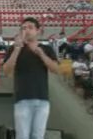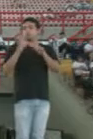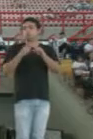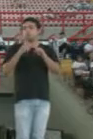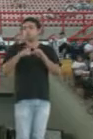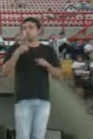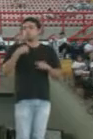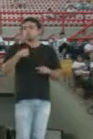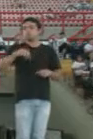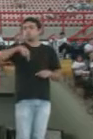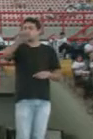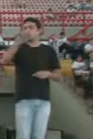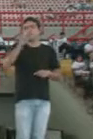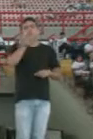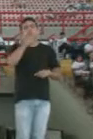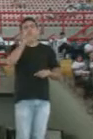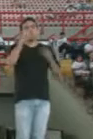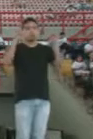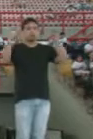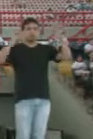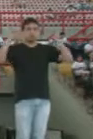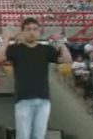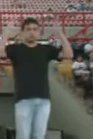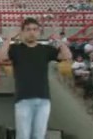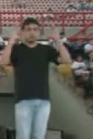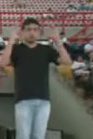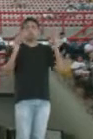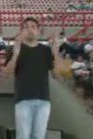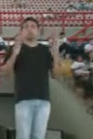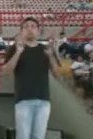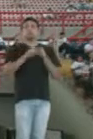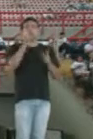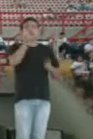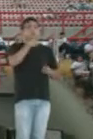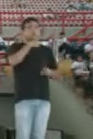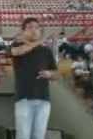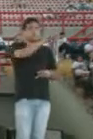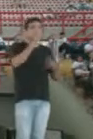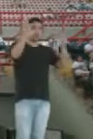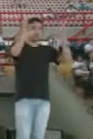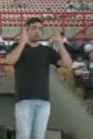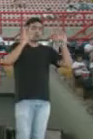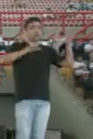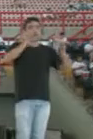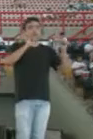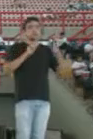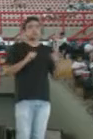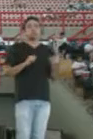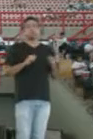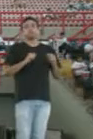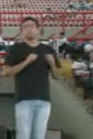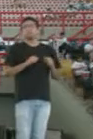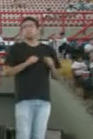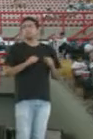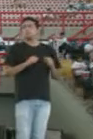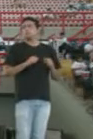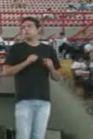Lá vai o pai com a cabeça de televisão. Lá vai a mãe com a cabeça de televisão